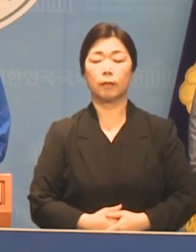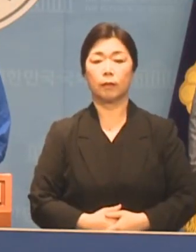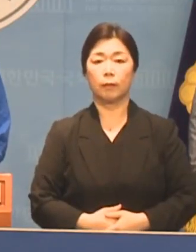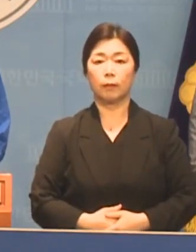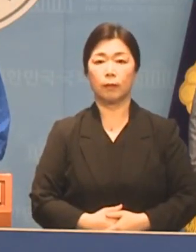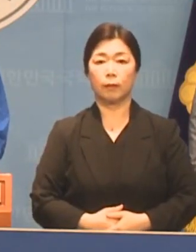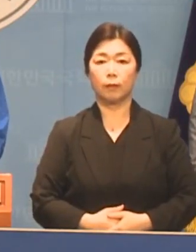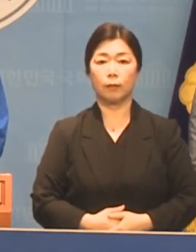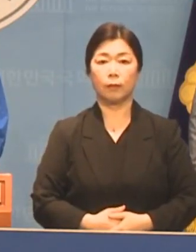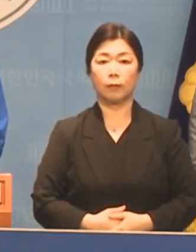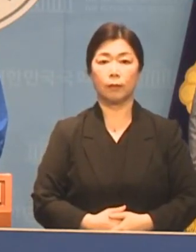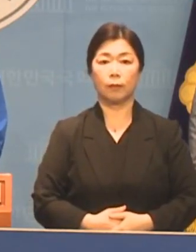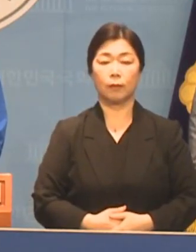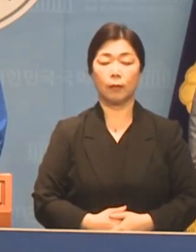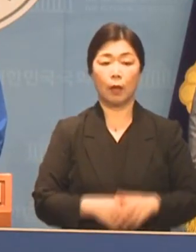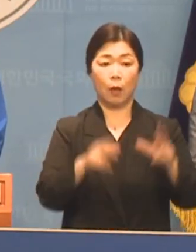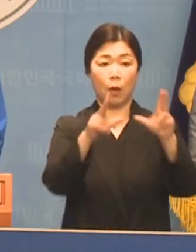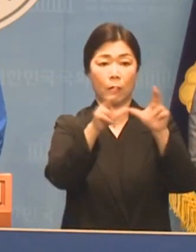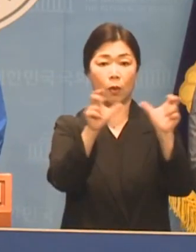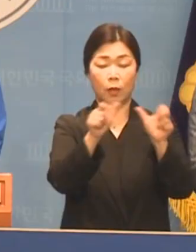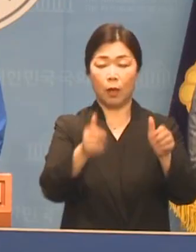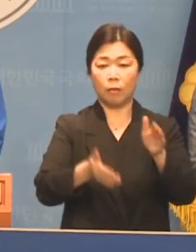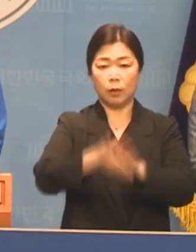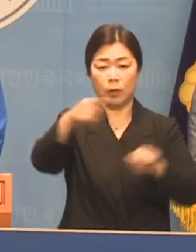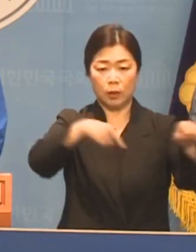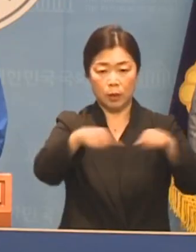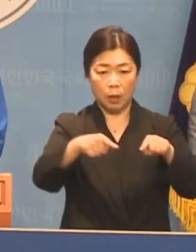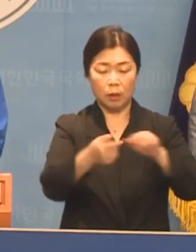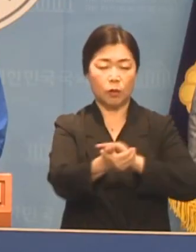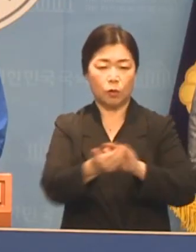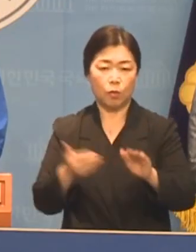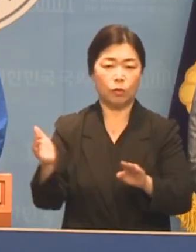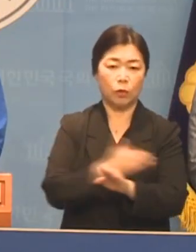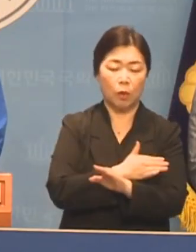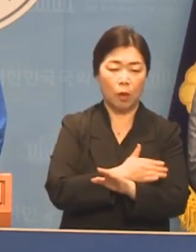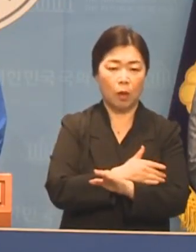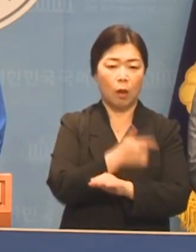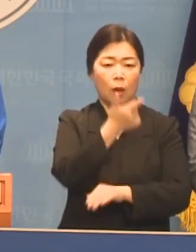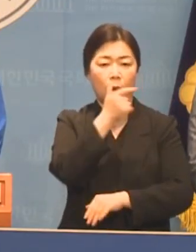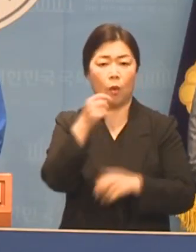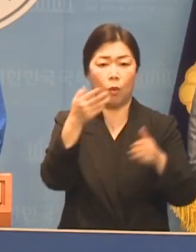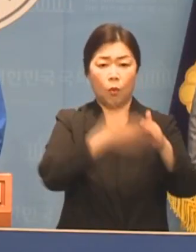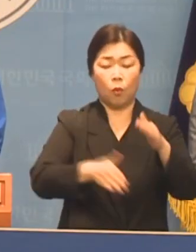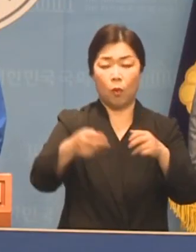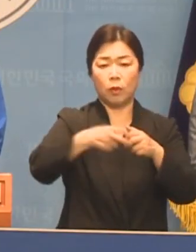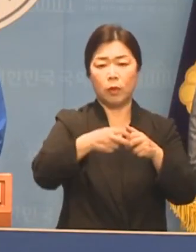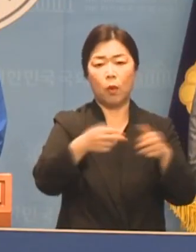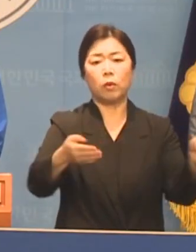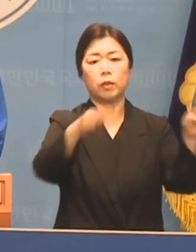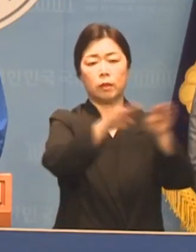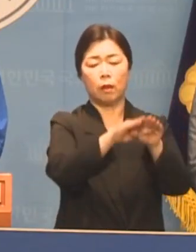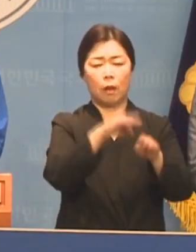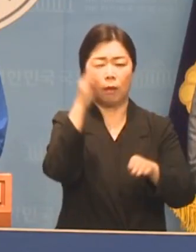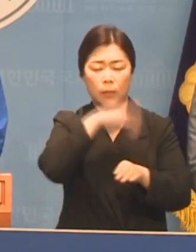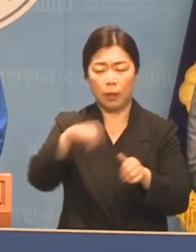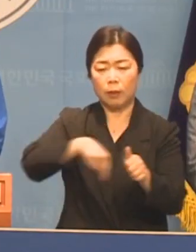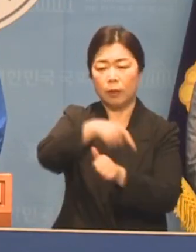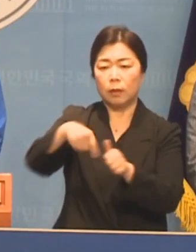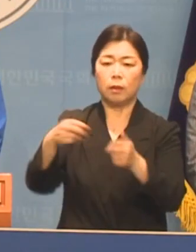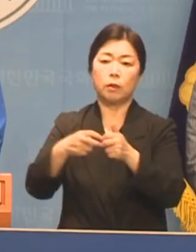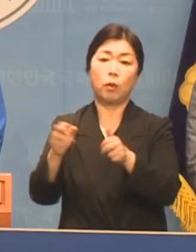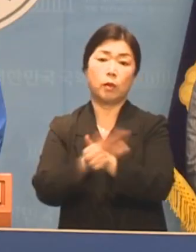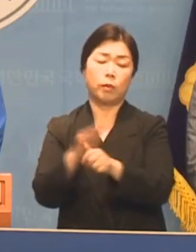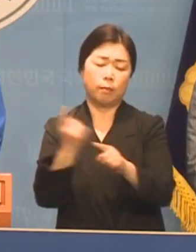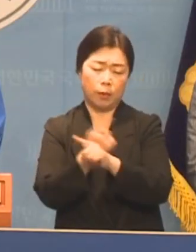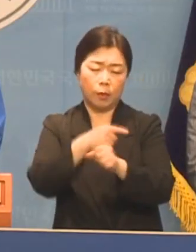이재명 후보자는 성남시장이 되기 전부터 부족한 공공의료시설과 열악한 의료 서비스를